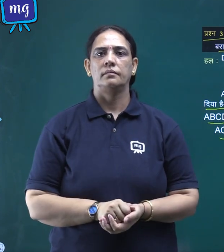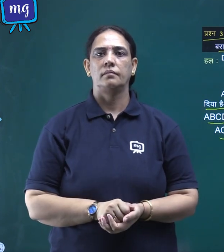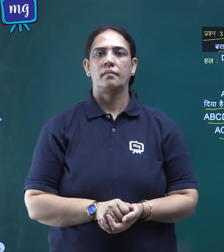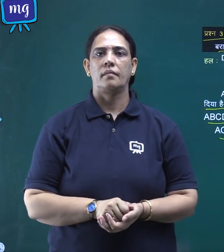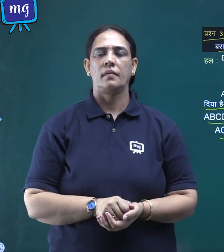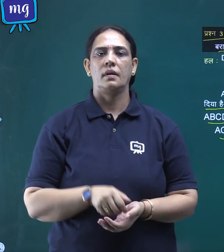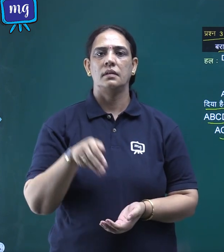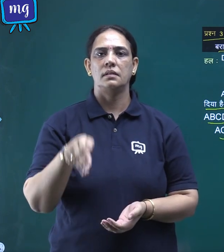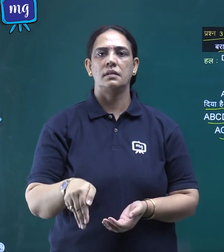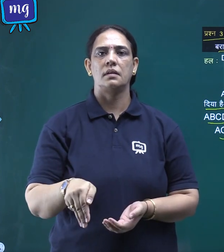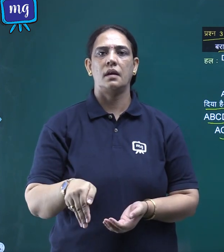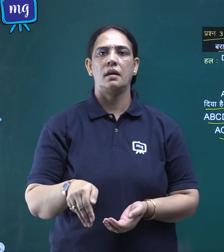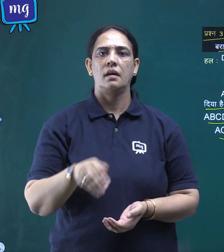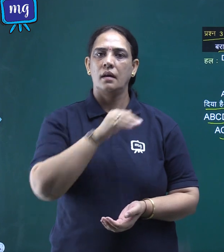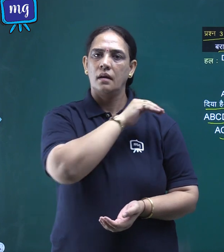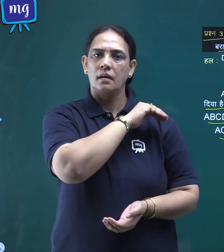जिसके विकर्ण